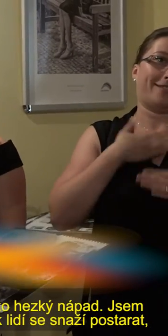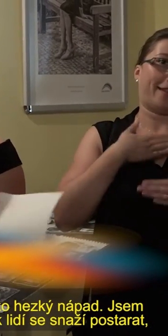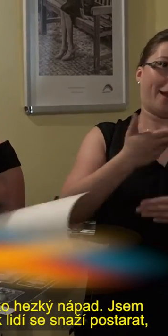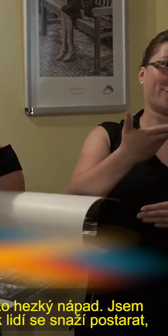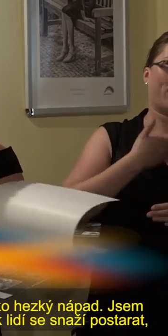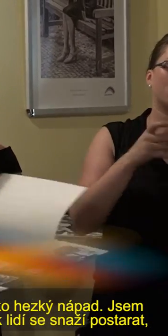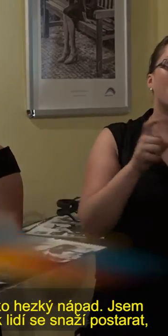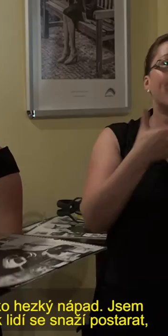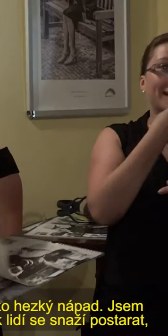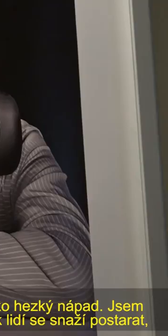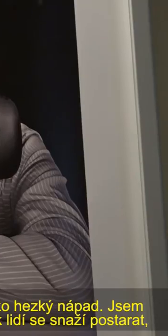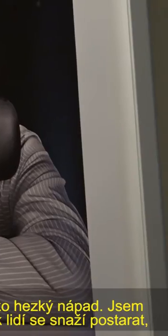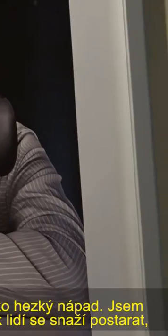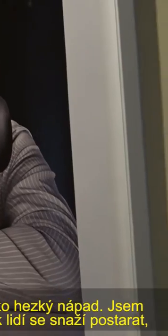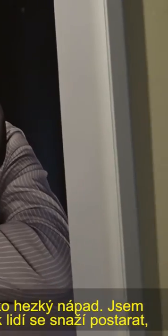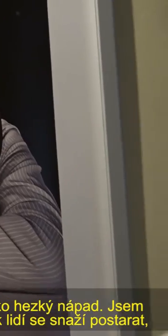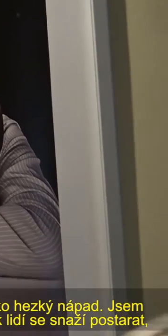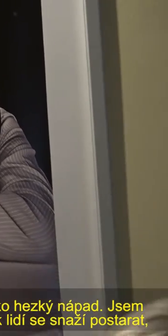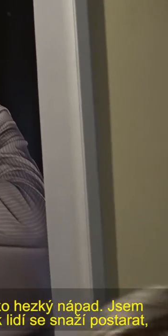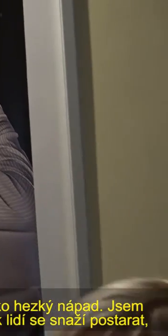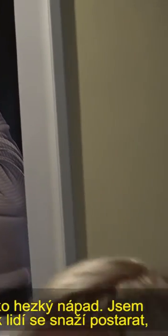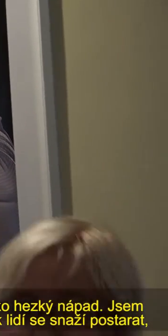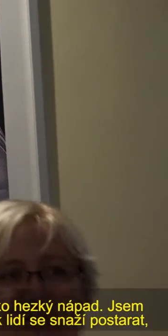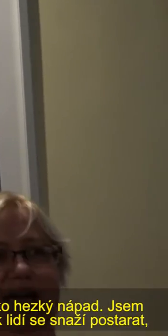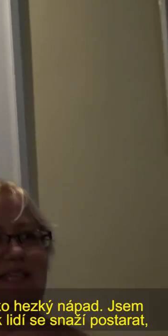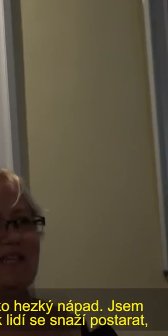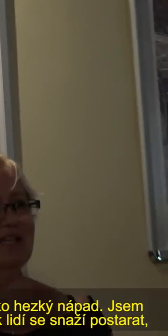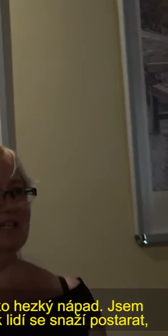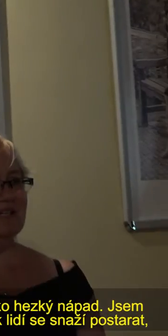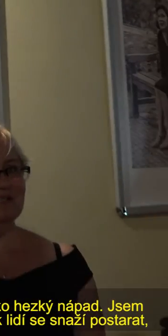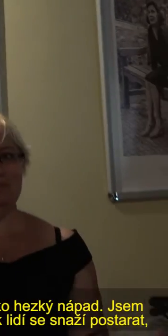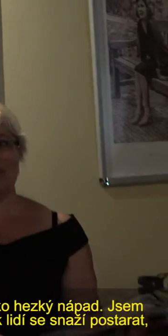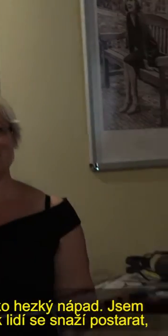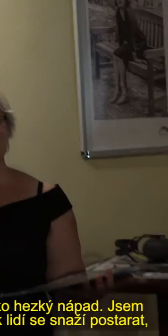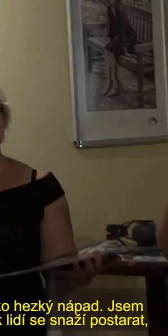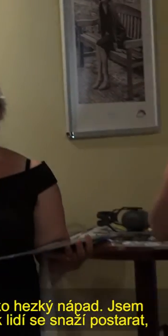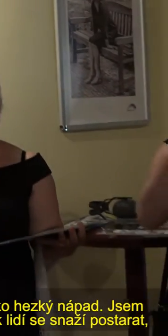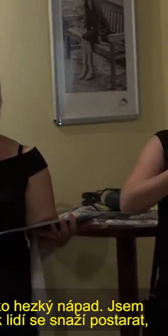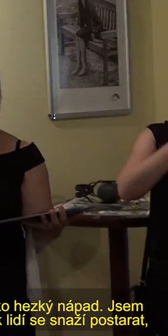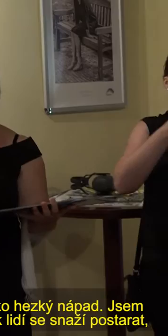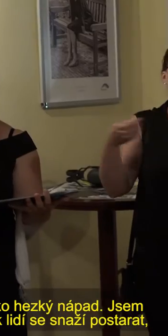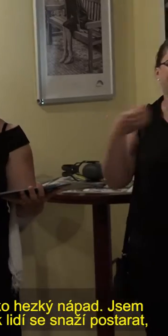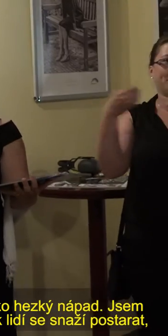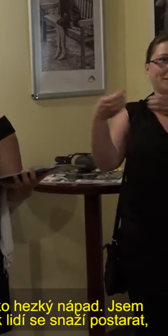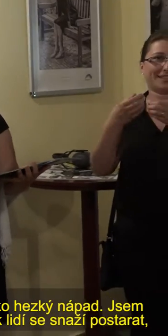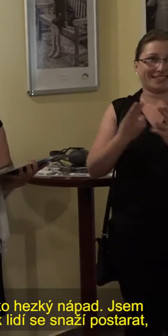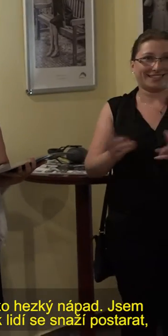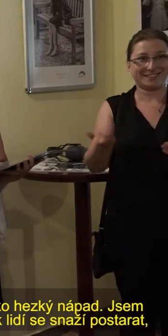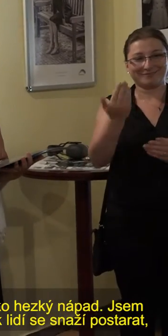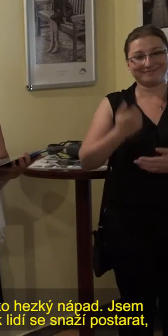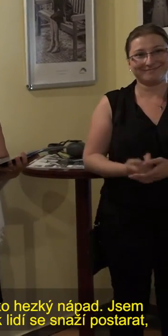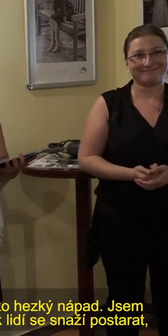jako hezký nápad. Jsem docela potěšený z českého národa, kolik je různých nadací, kolik lidí